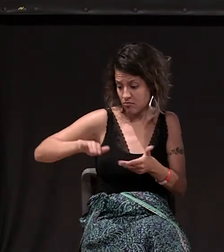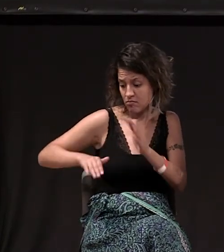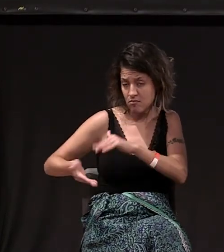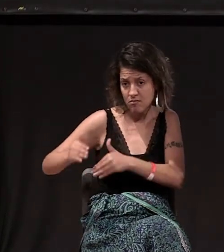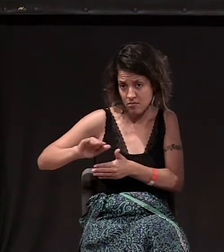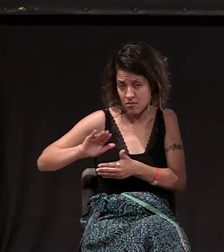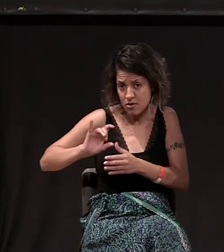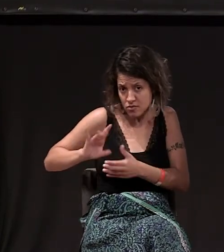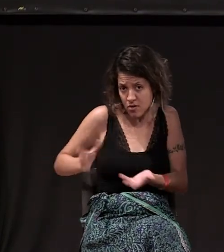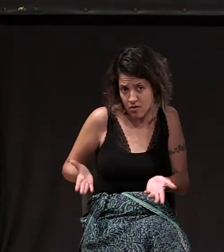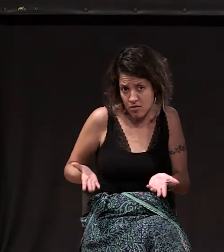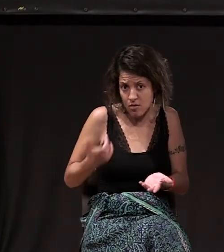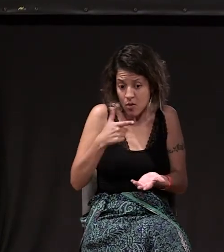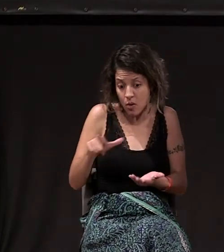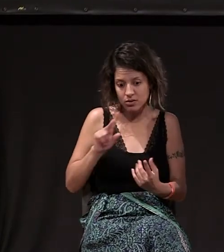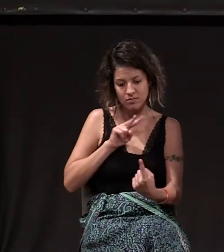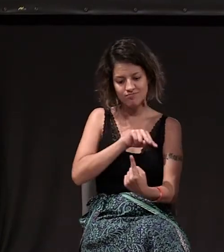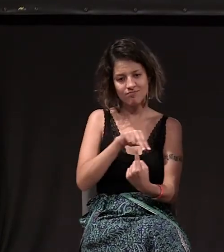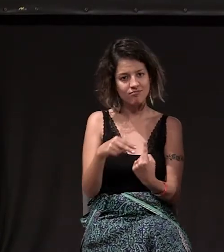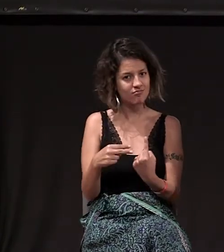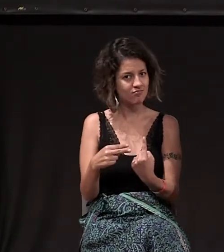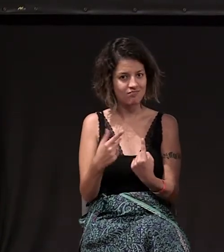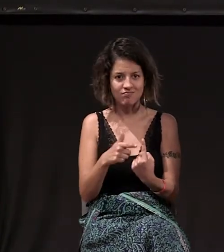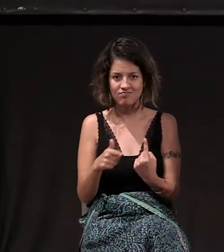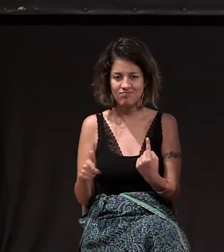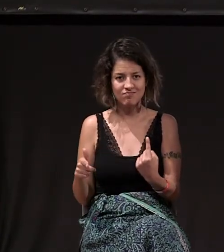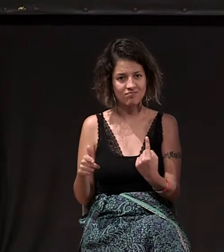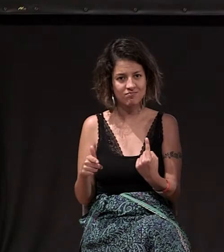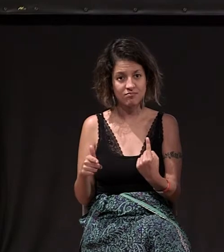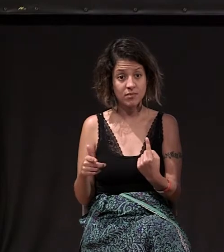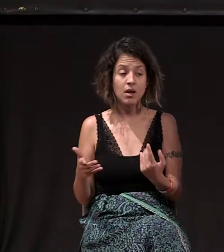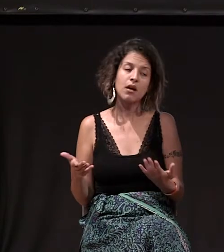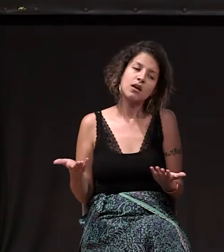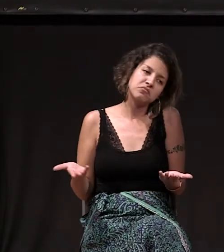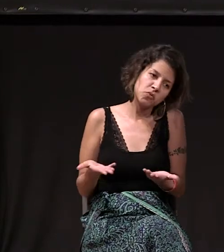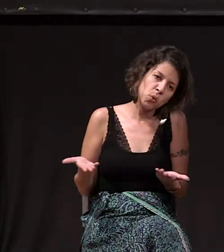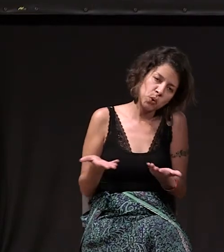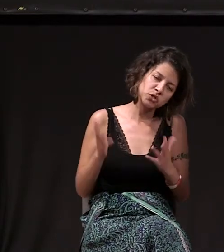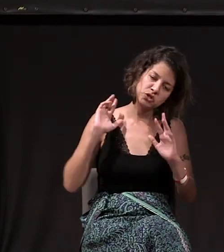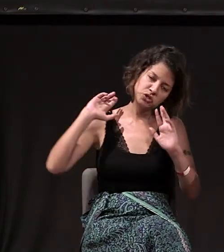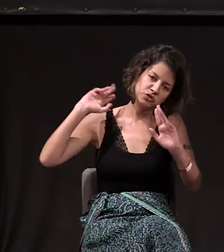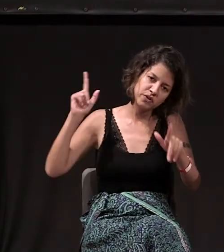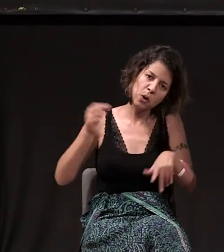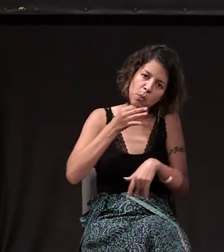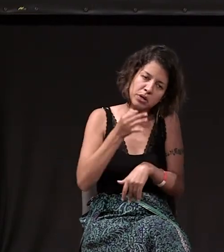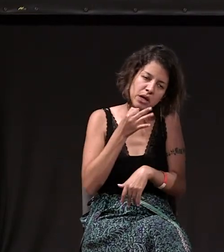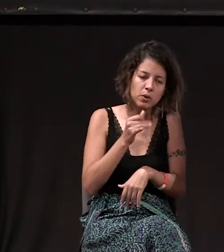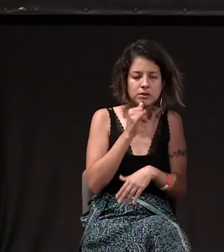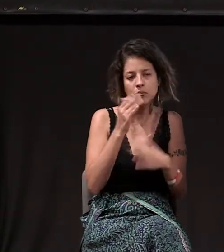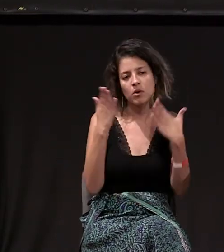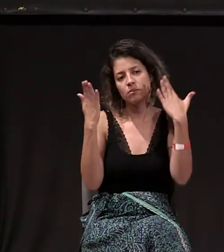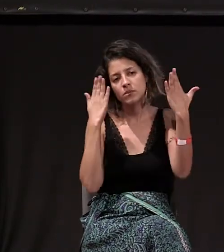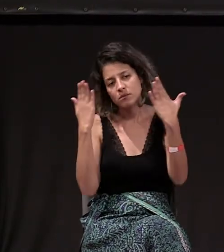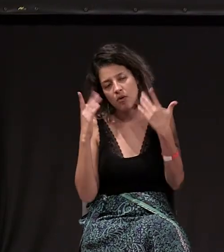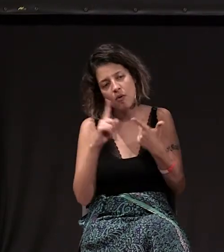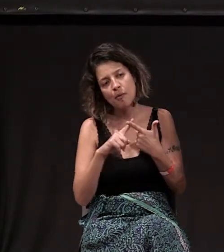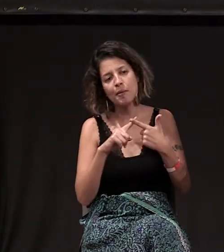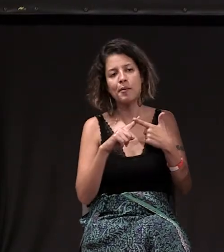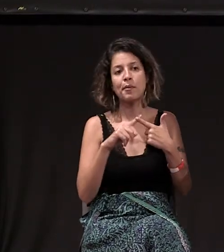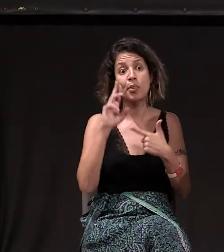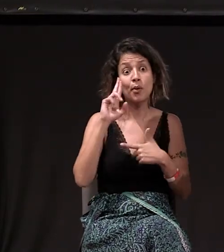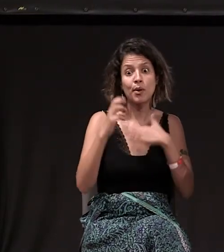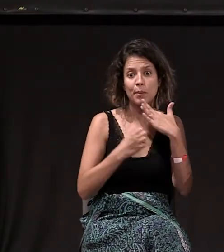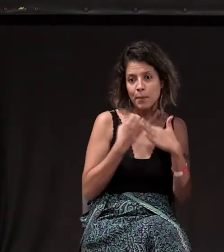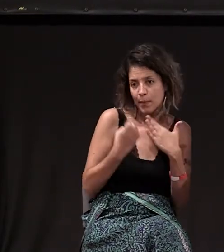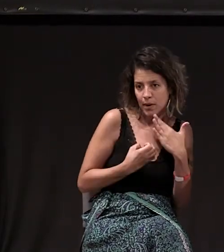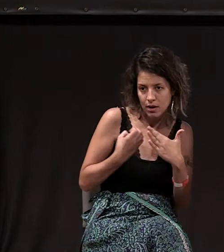uma outra visão. Hoje, desses jovens, temos psicólogo, temos, sei lá, empresário, temos muita